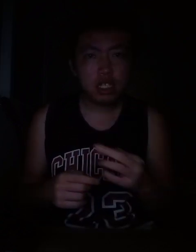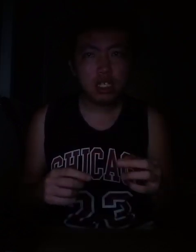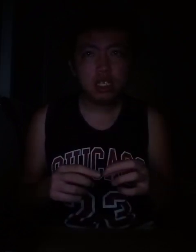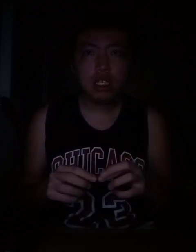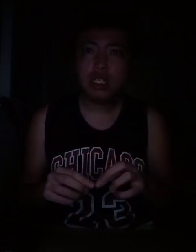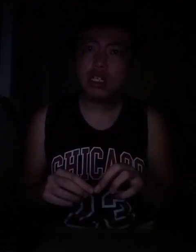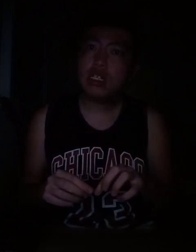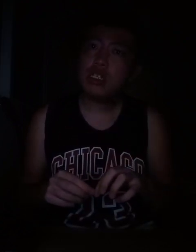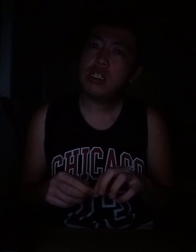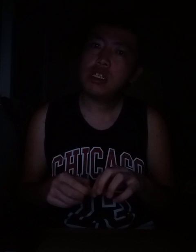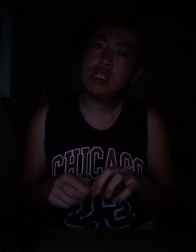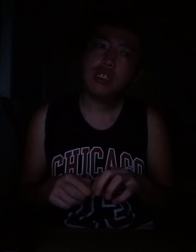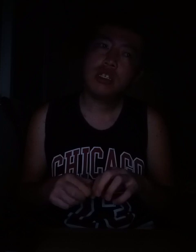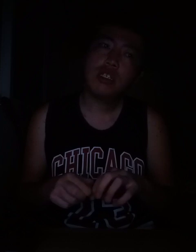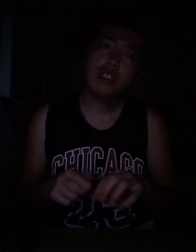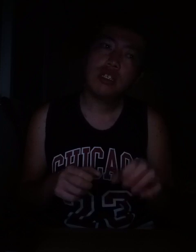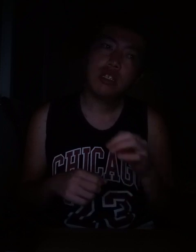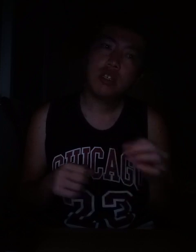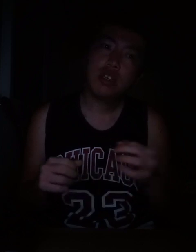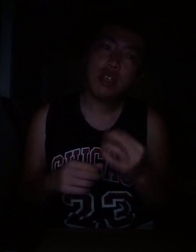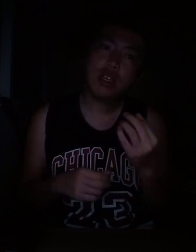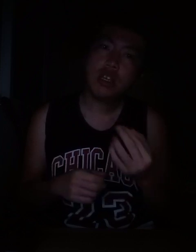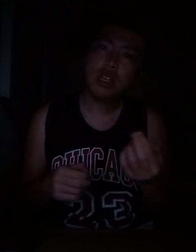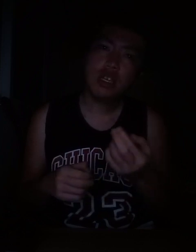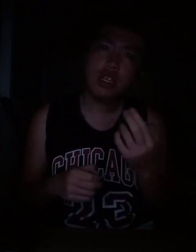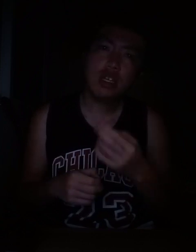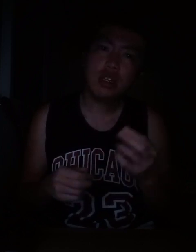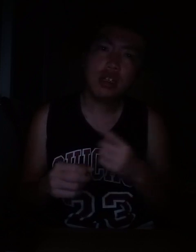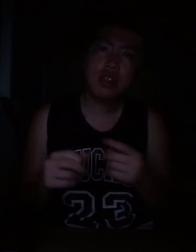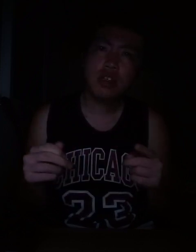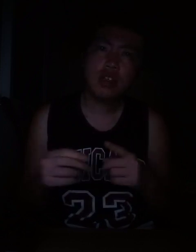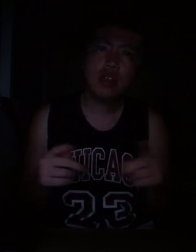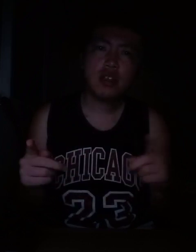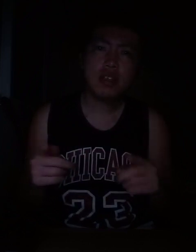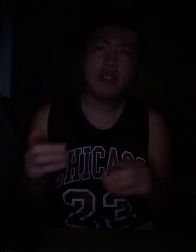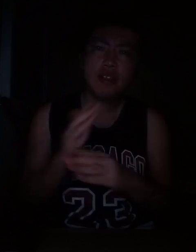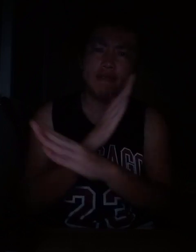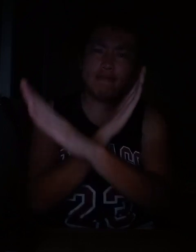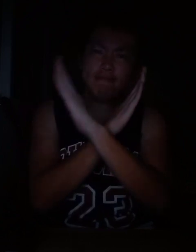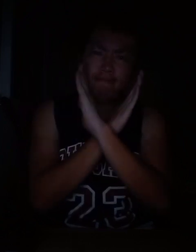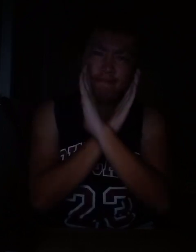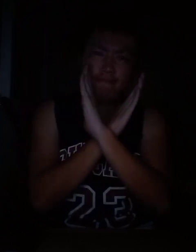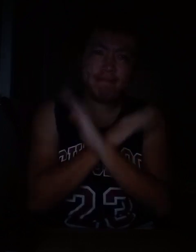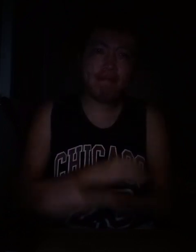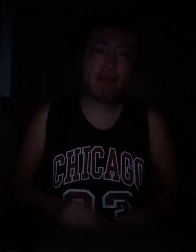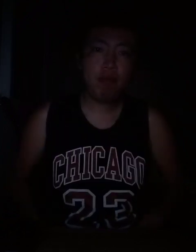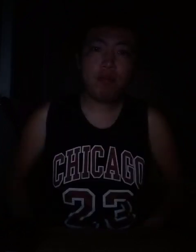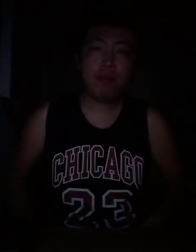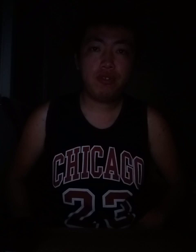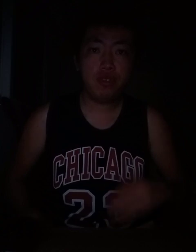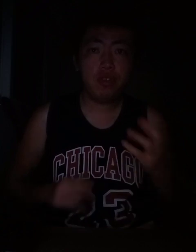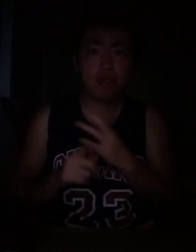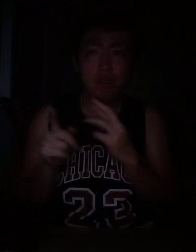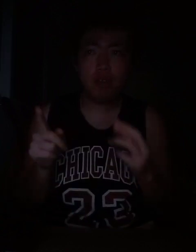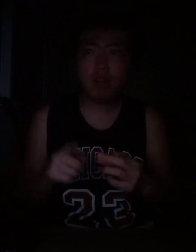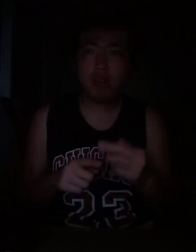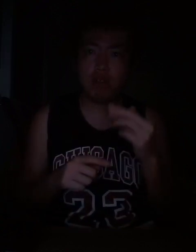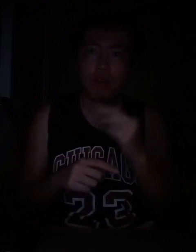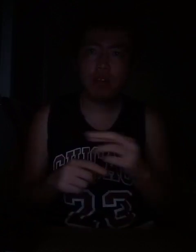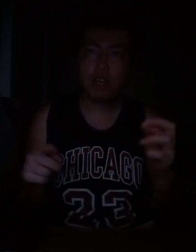위해서 우리 스스로가 바꿔보자, 이런 의지가 있지 않으면 어떤 대안을 내놔도 안 돼요. 이번에도 면피용에 그치는 것 아니냐는